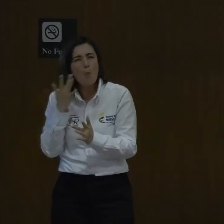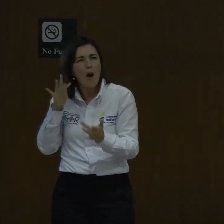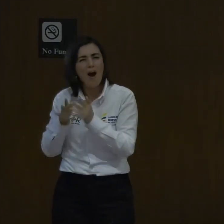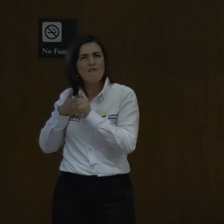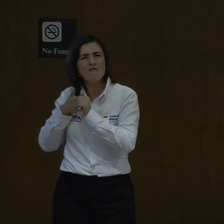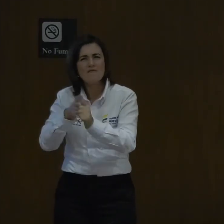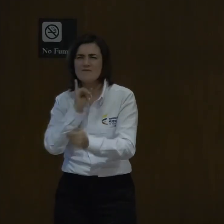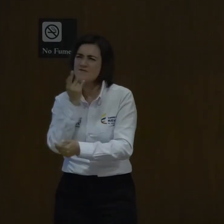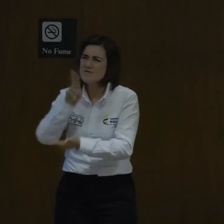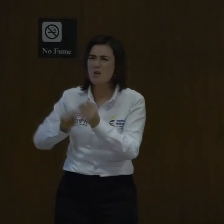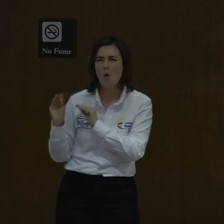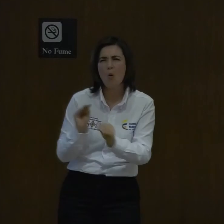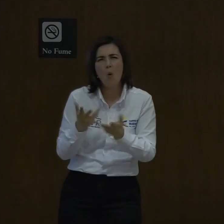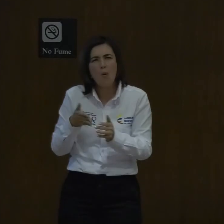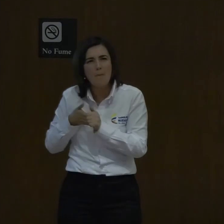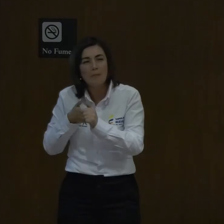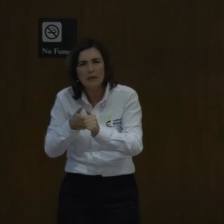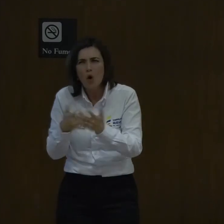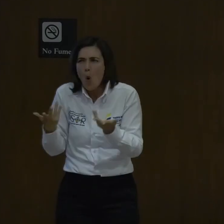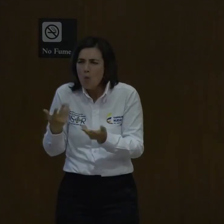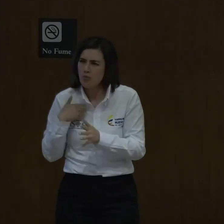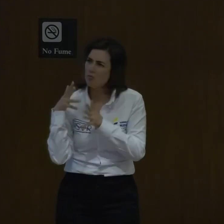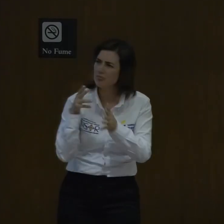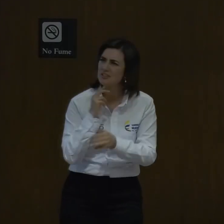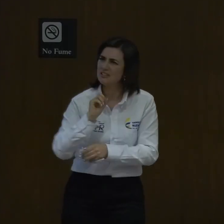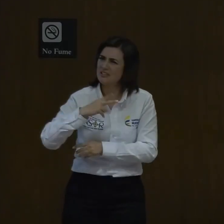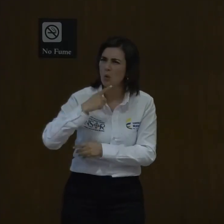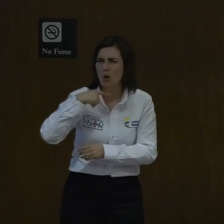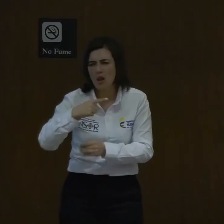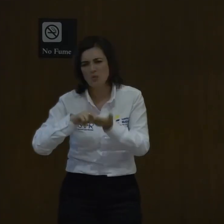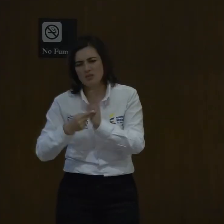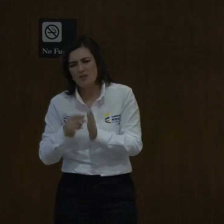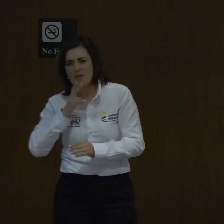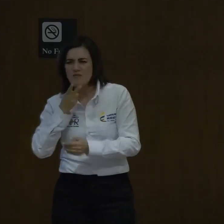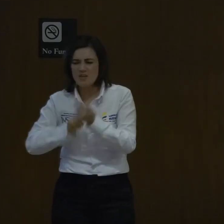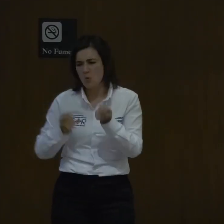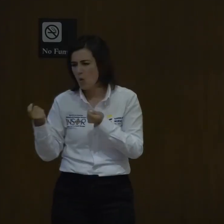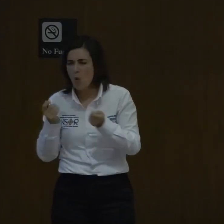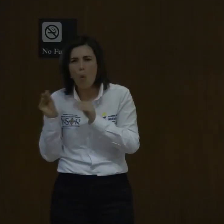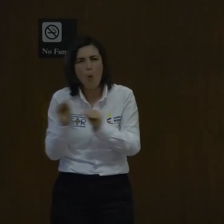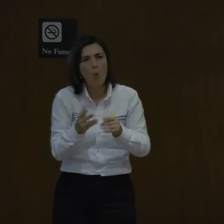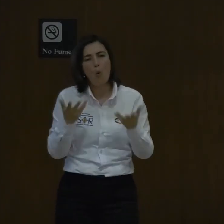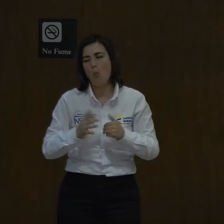metodologías bilingües para enseñar el vocabulario en las dos lenguas.